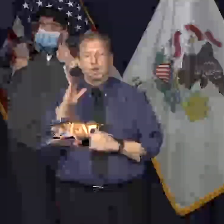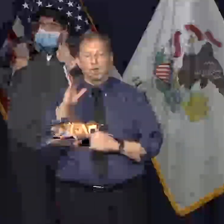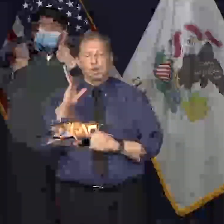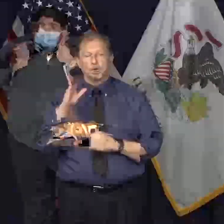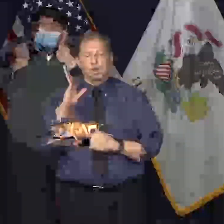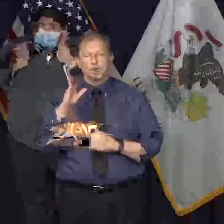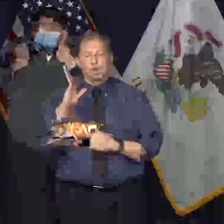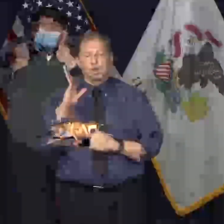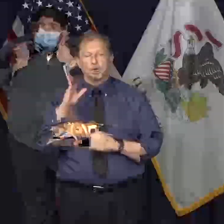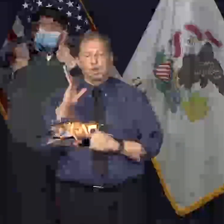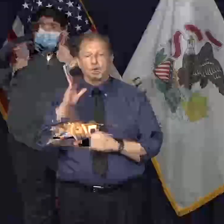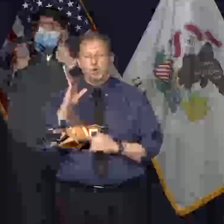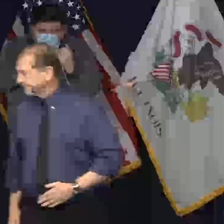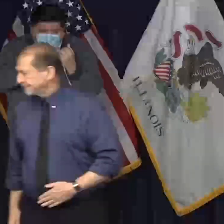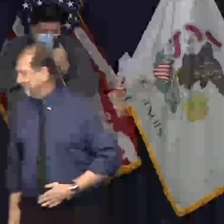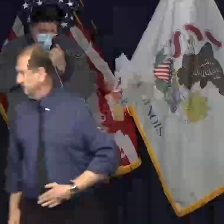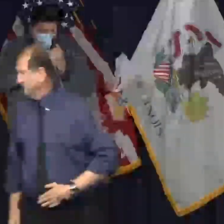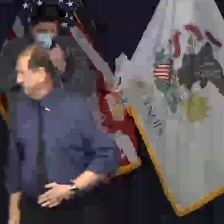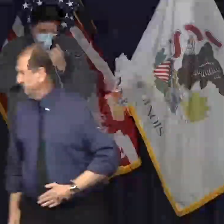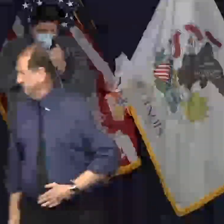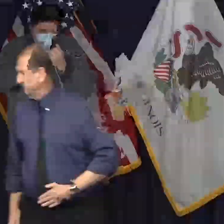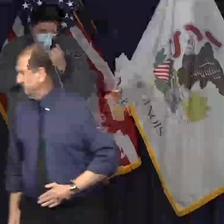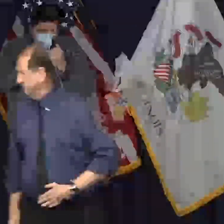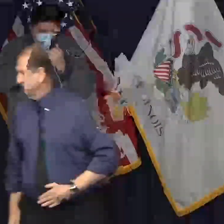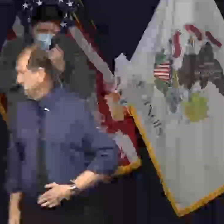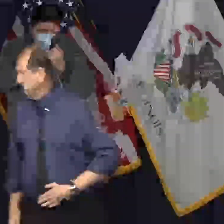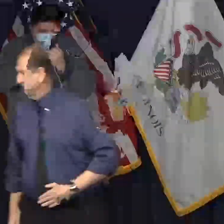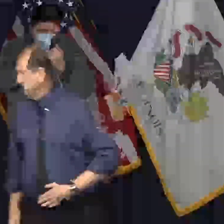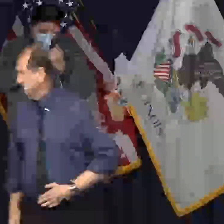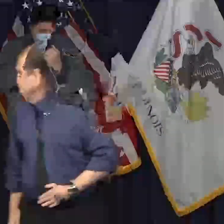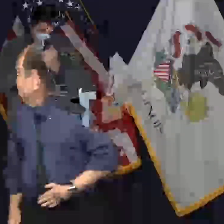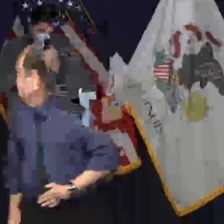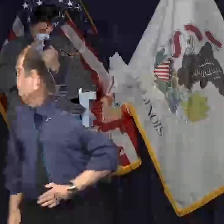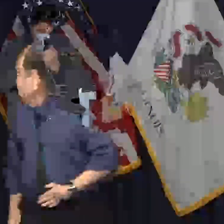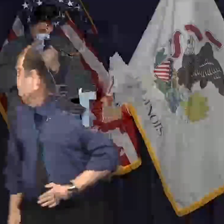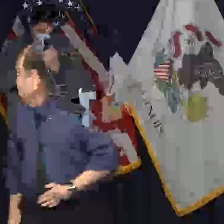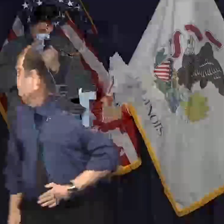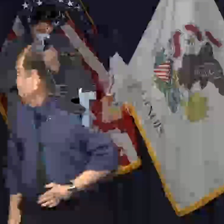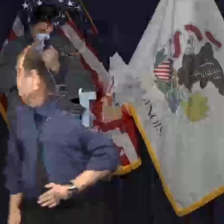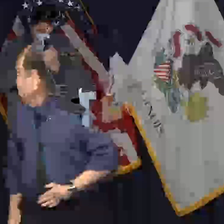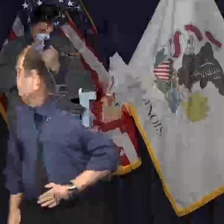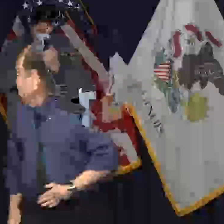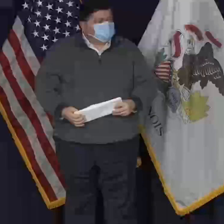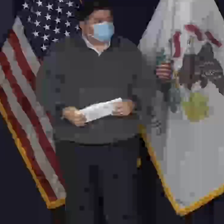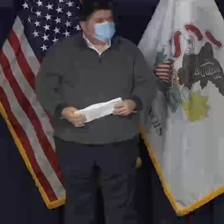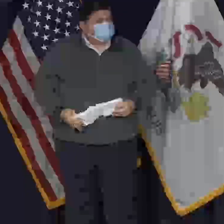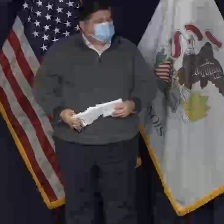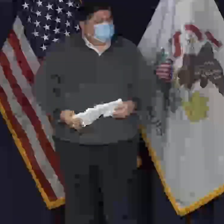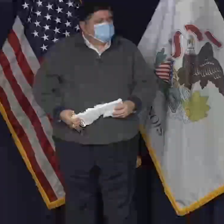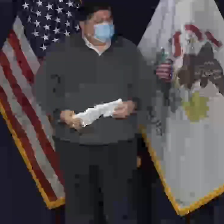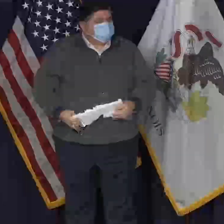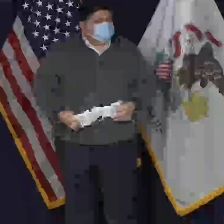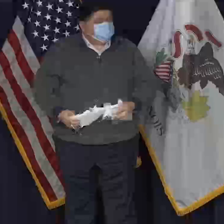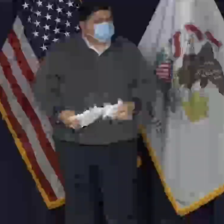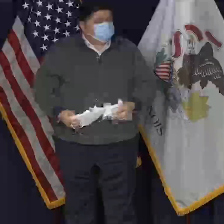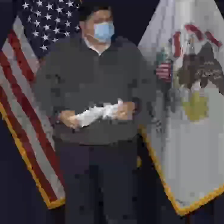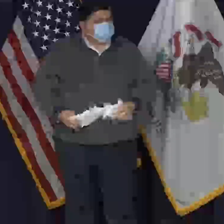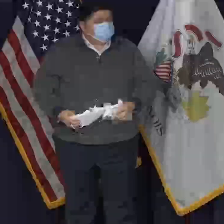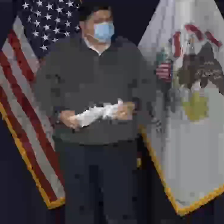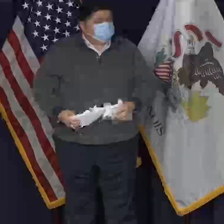virus COVID-19 ha tenido un profundo impacto en nuestra comunidad hispana. Los latinos representan más